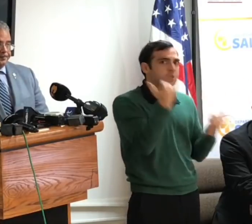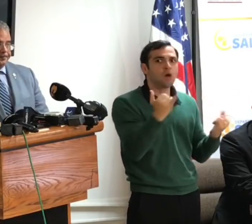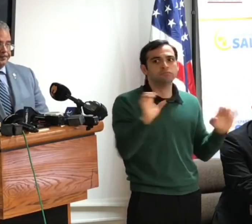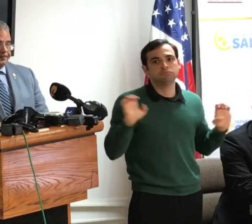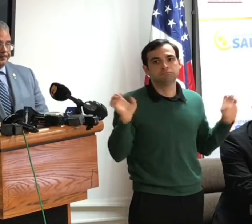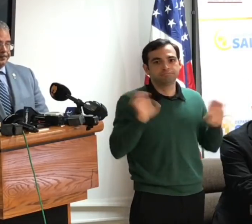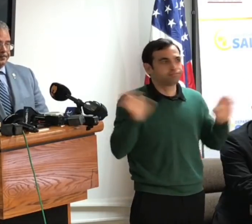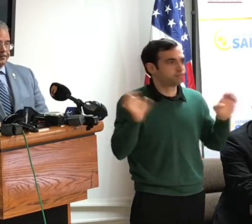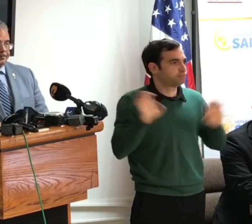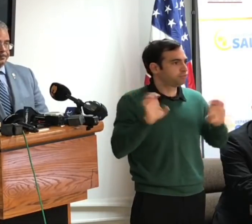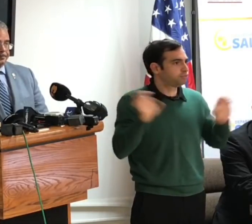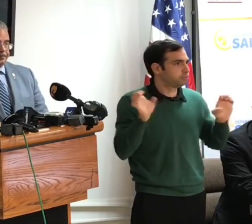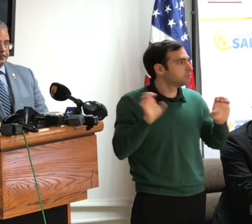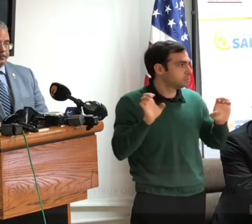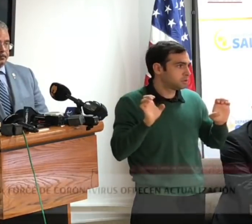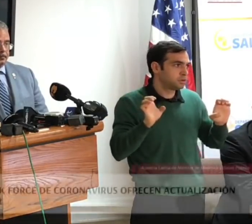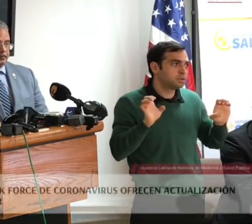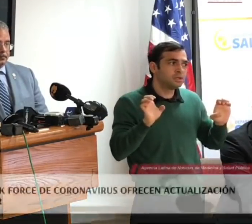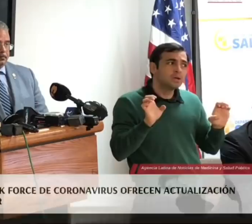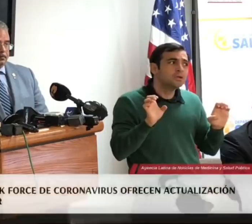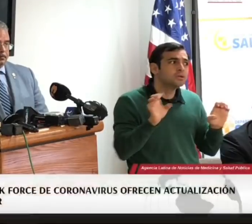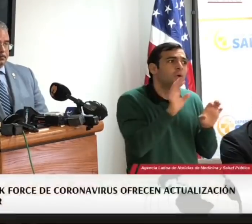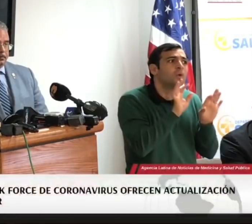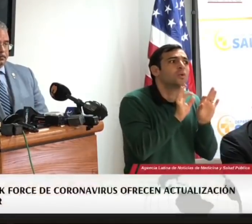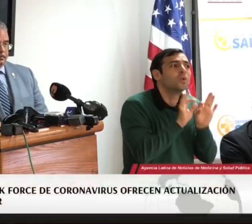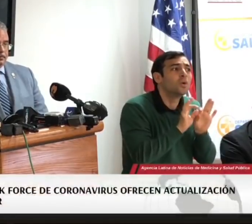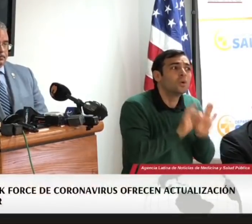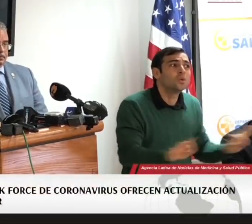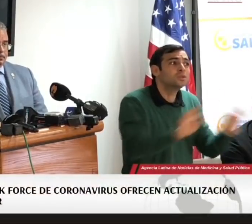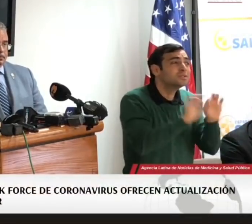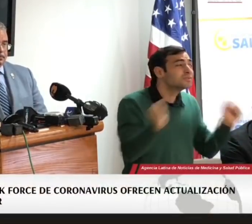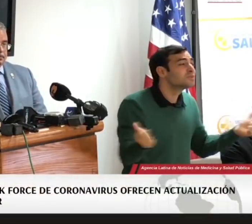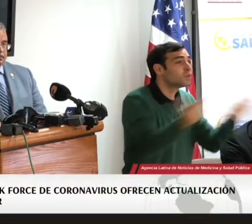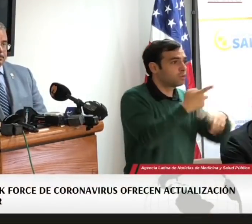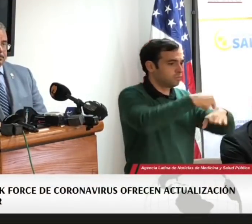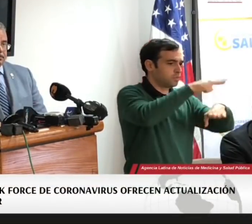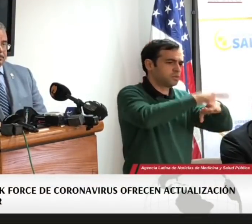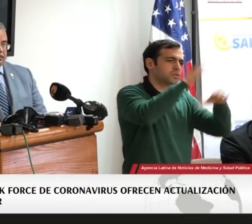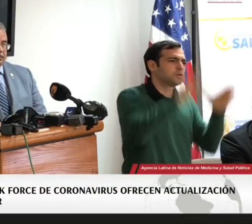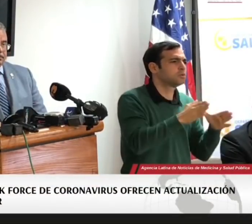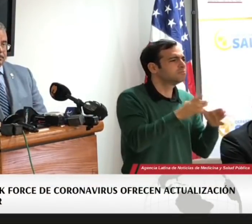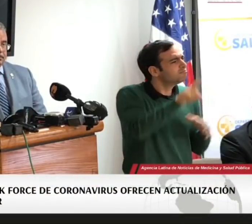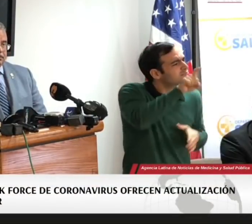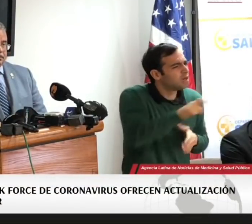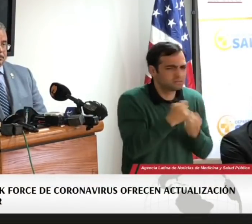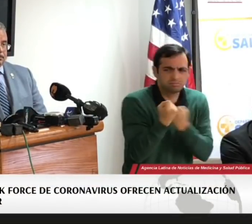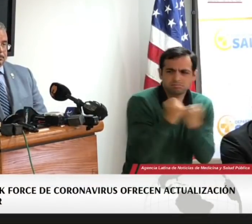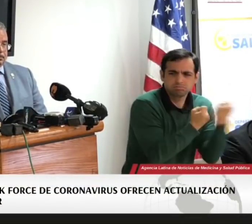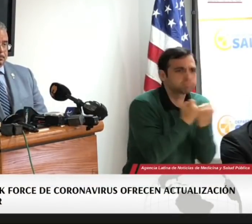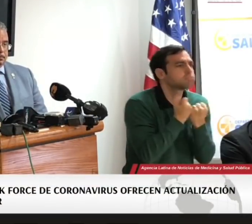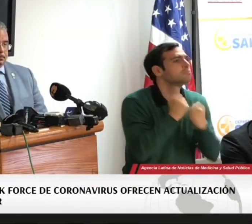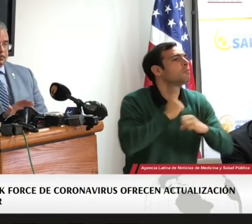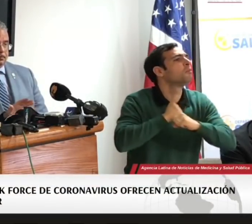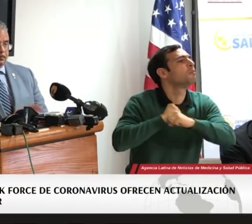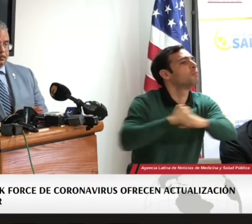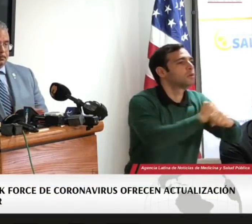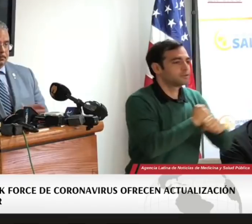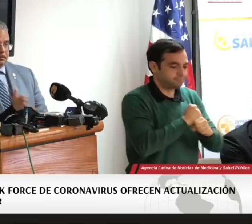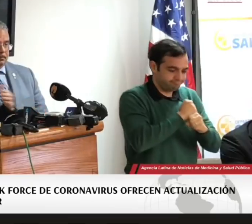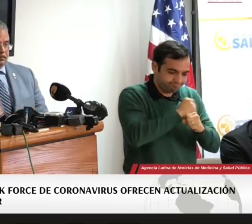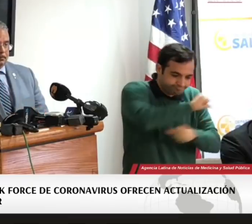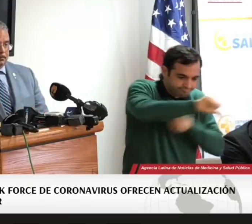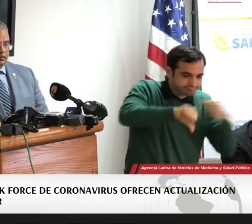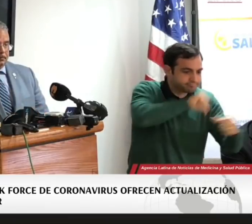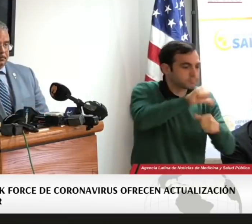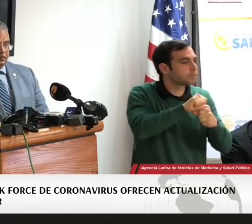emergencia y todos, como puertorriqueños, tenemos que cooperar para podernos proteger entre todos. Es sencillo,